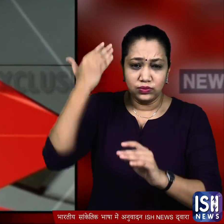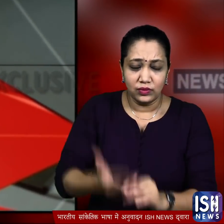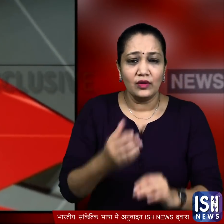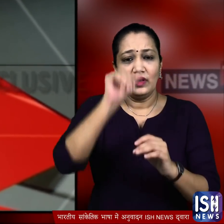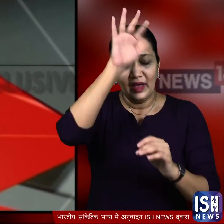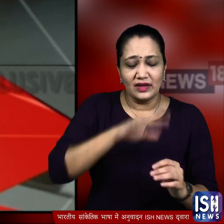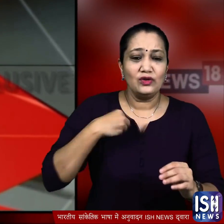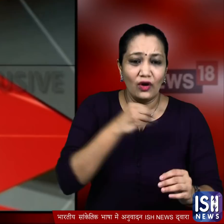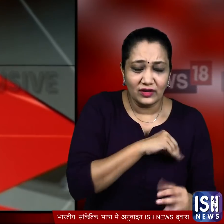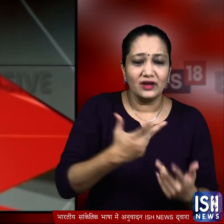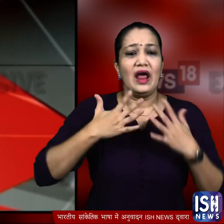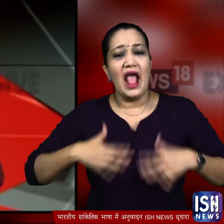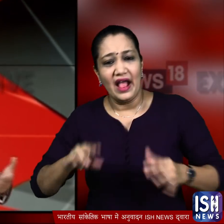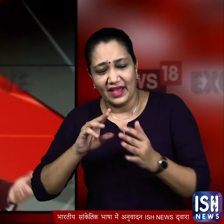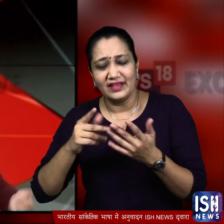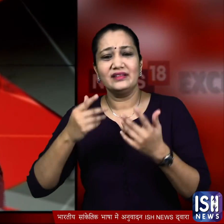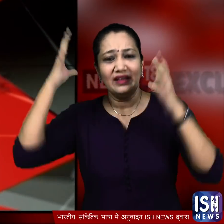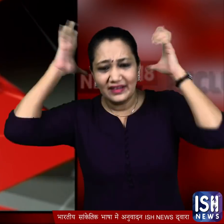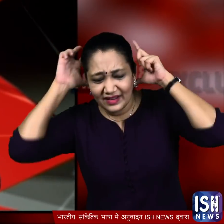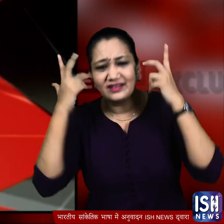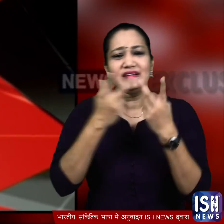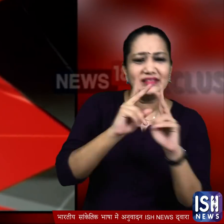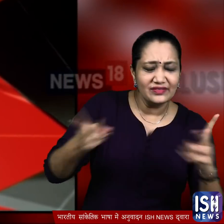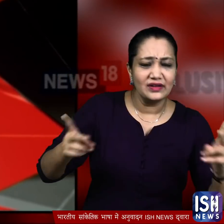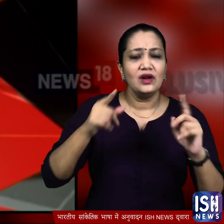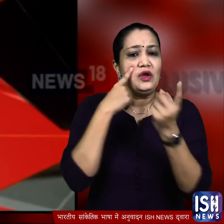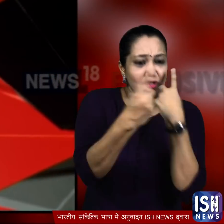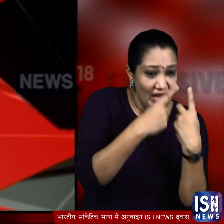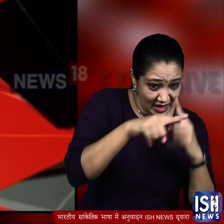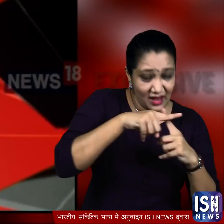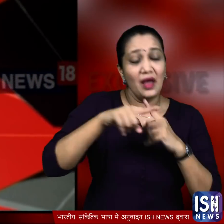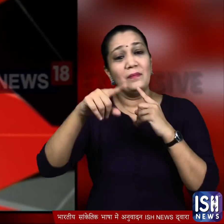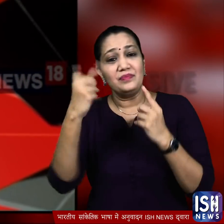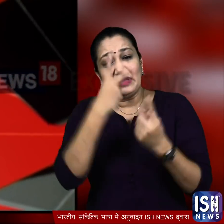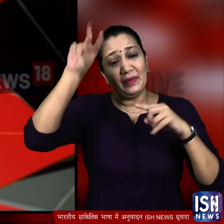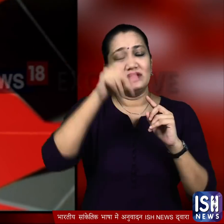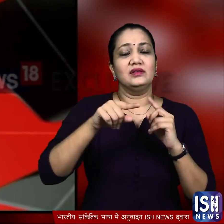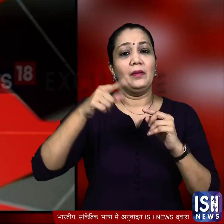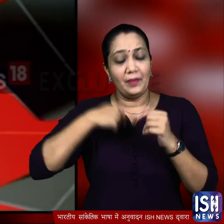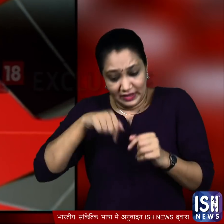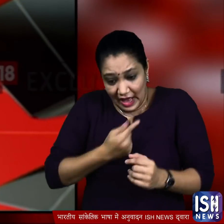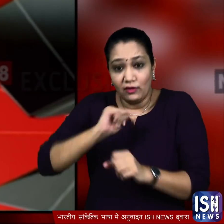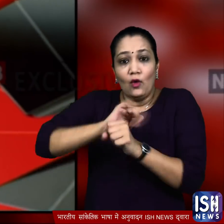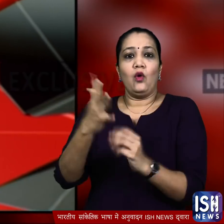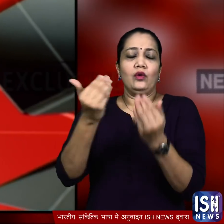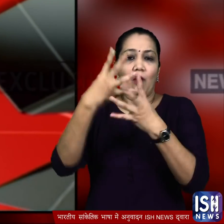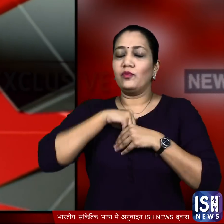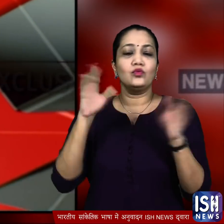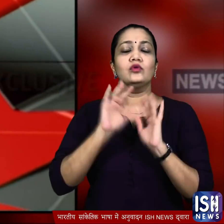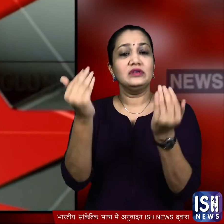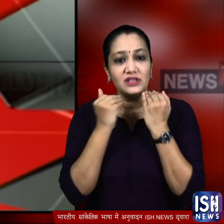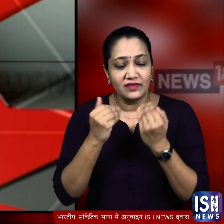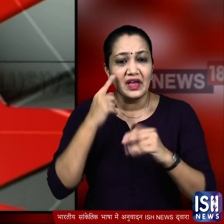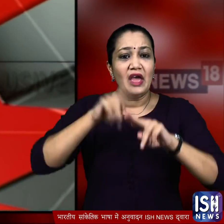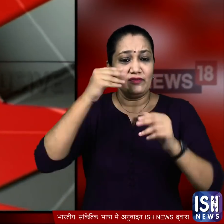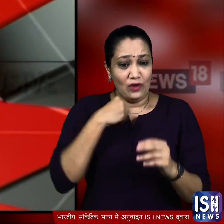1 साल से देश में डॉक्टर्स और स्वास्थ्य कर्मियों पर दोहरा दबाव है। उन्हें मरीजों का इलाज भी करना है और खुद को भी महामारी से बचाना है।